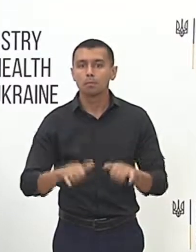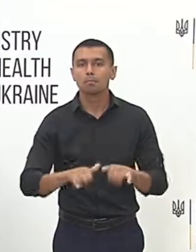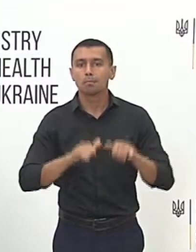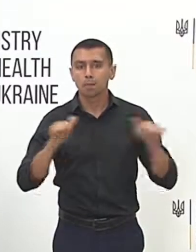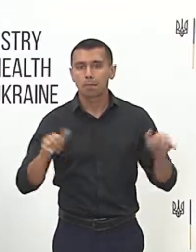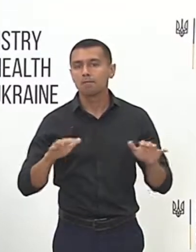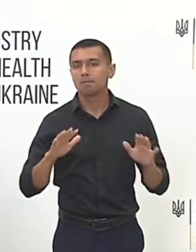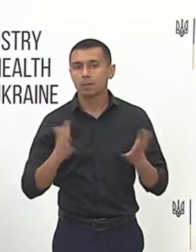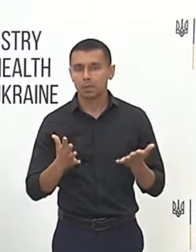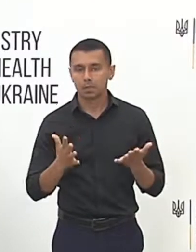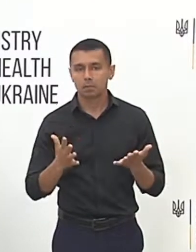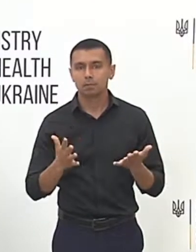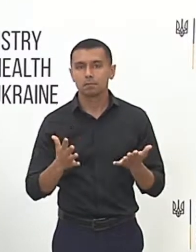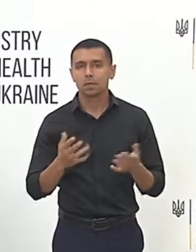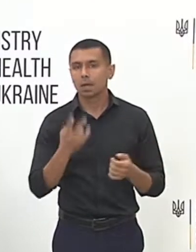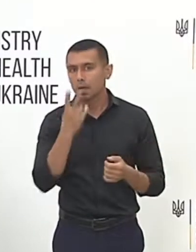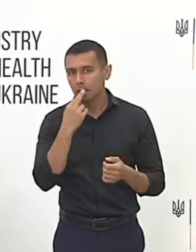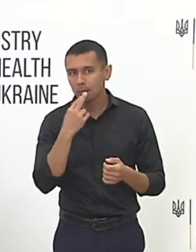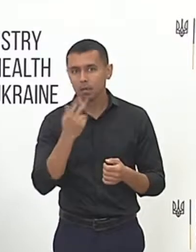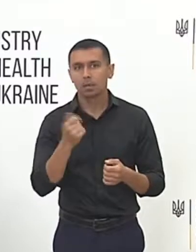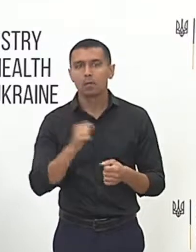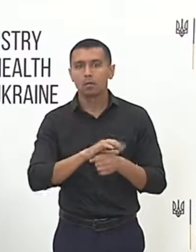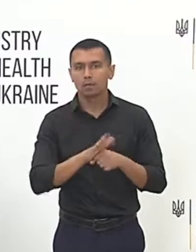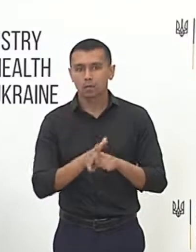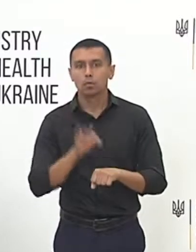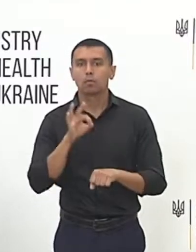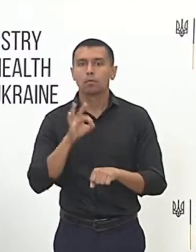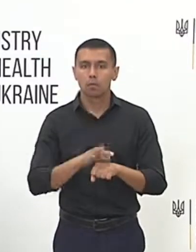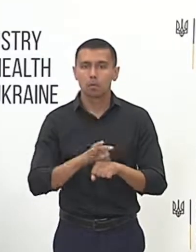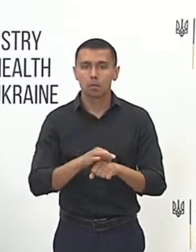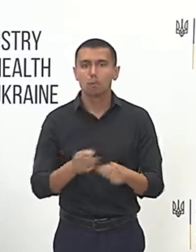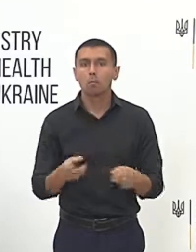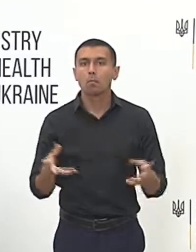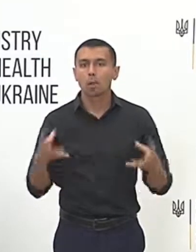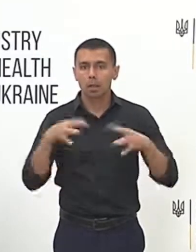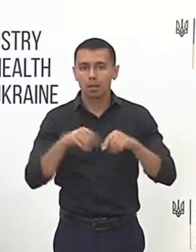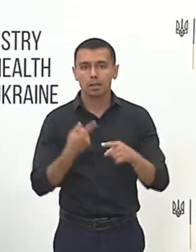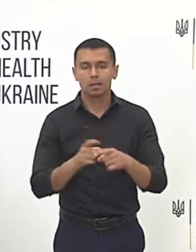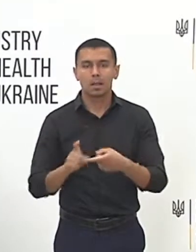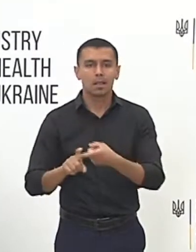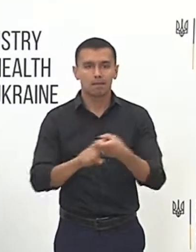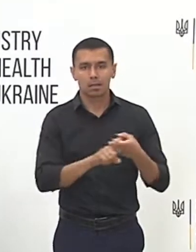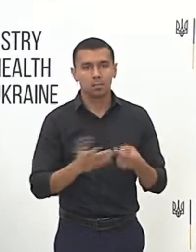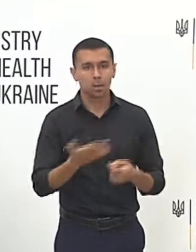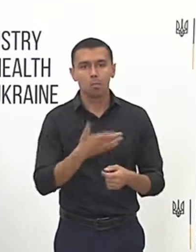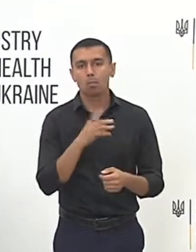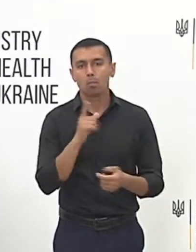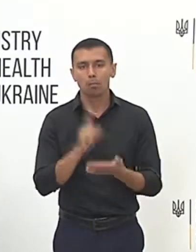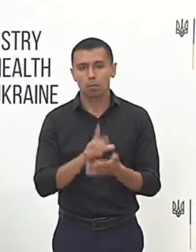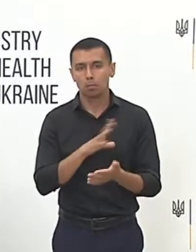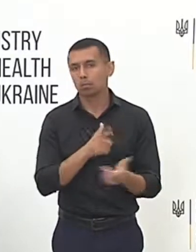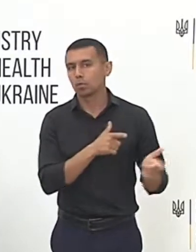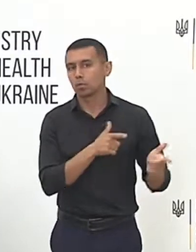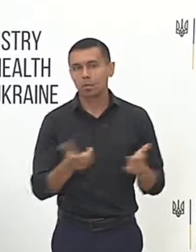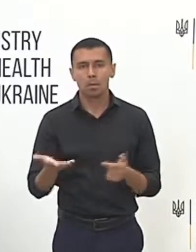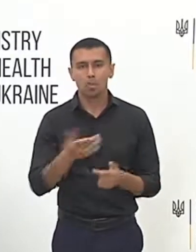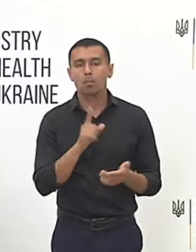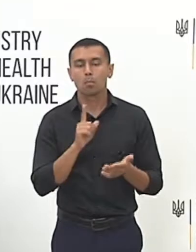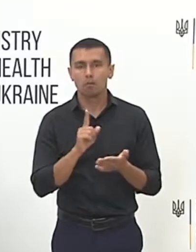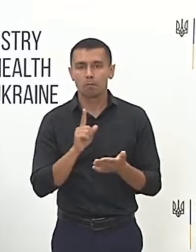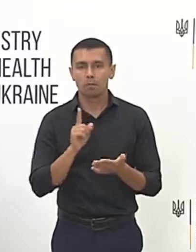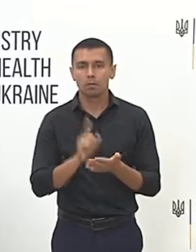збільшення випадків грипу і коронавірусної хвороби, поєднання цих інфекцій, ми повинні бути готові, ми повинні